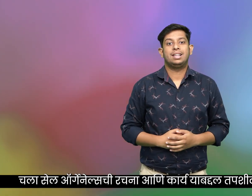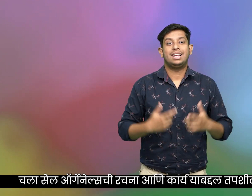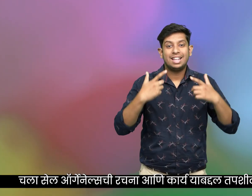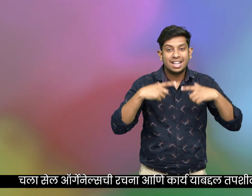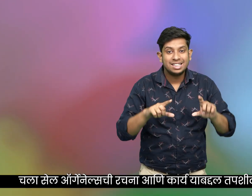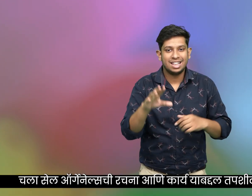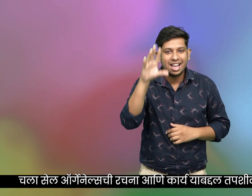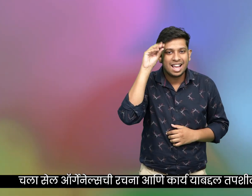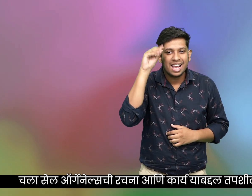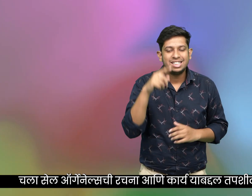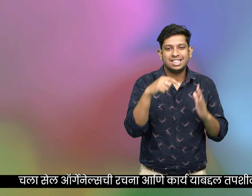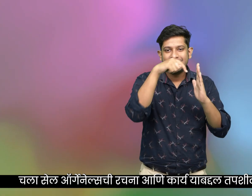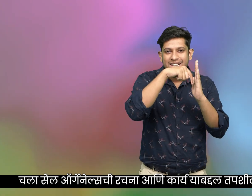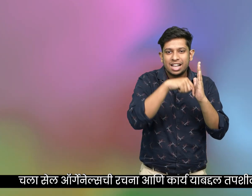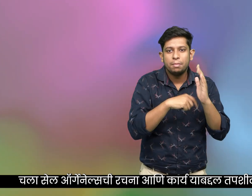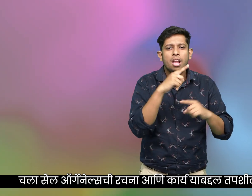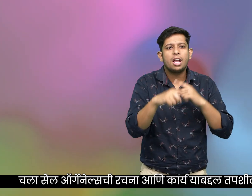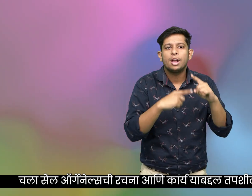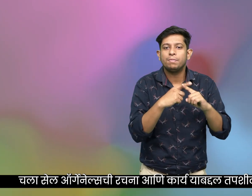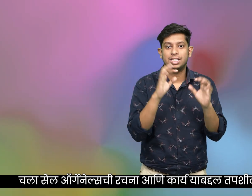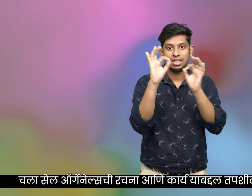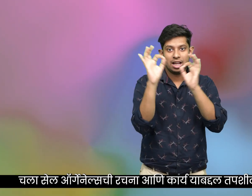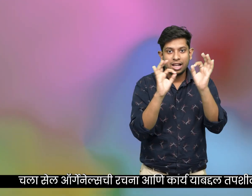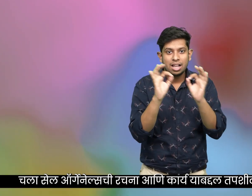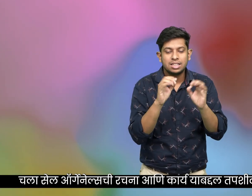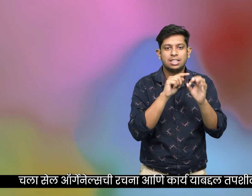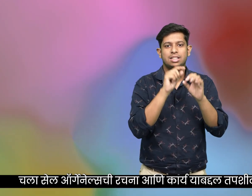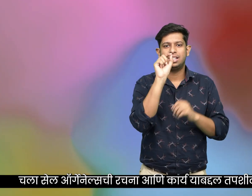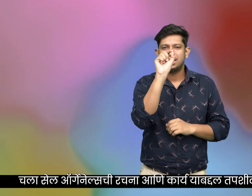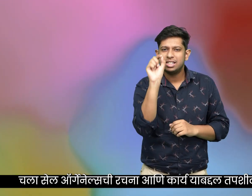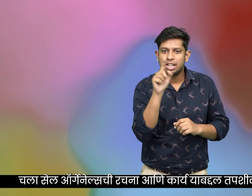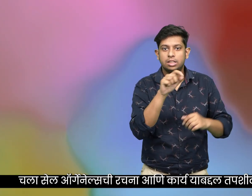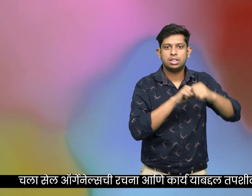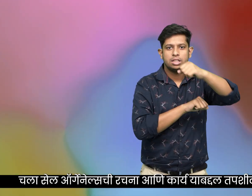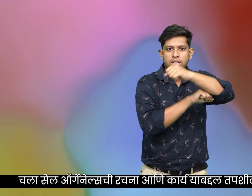चला सेल ऑर्गनेल्सची रचना आणि कार्य याबद्दल तपशीलवार जाणून घेऊया,